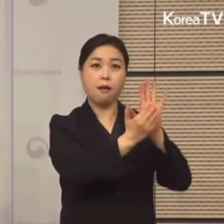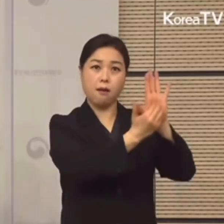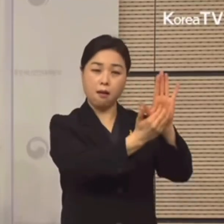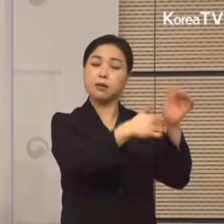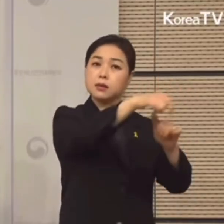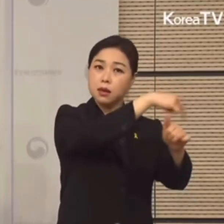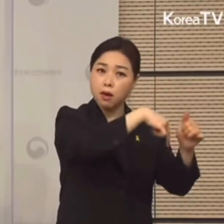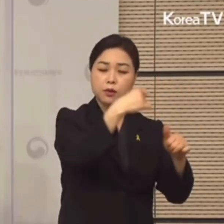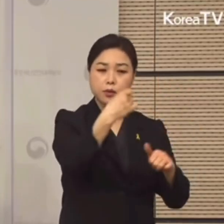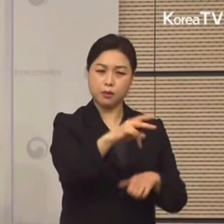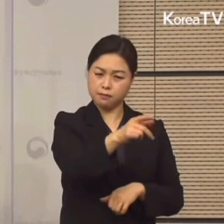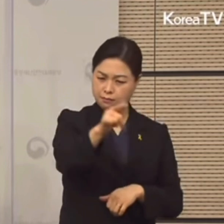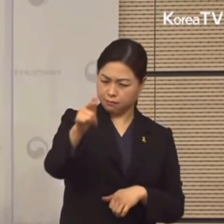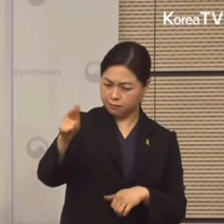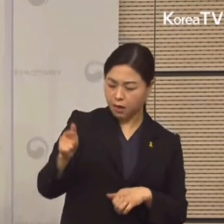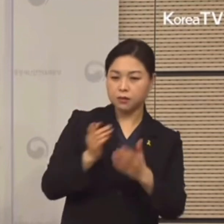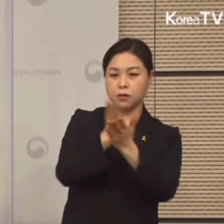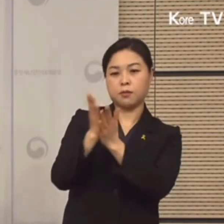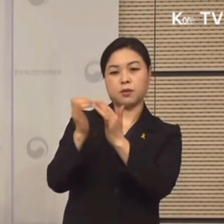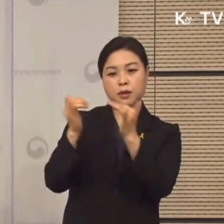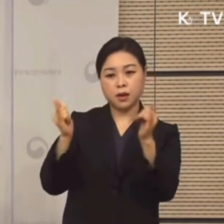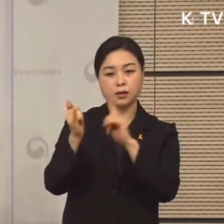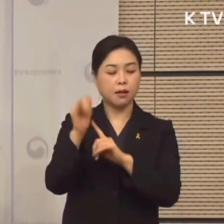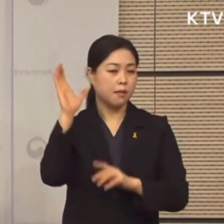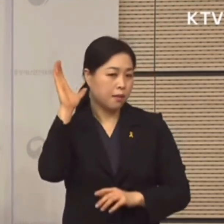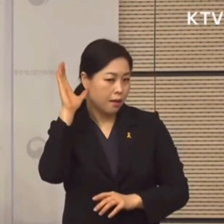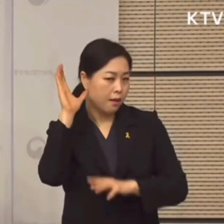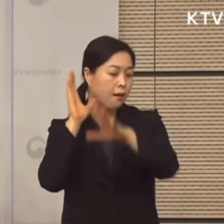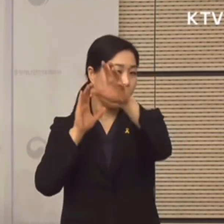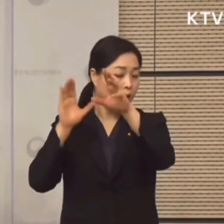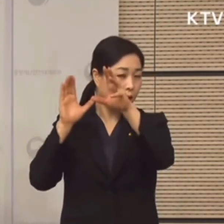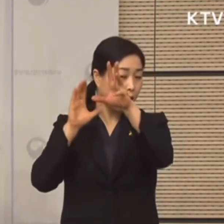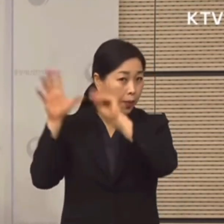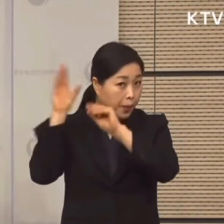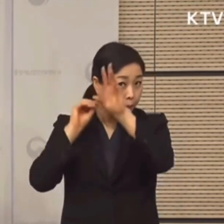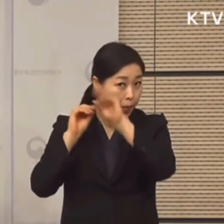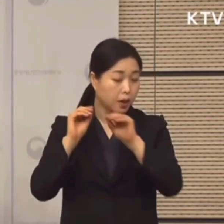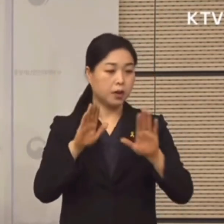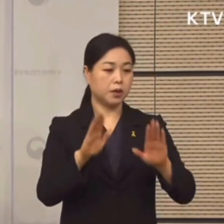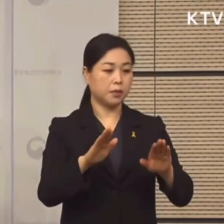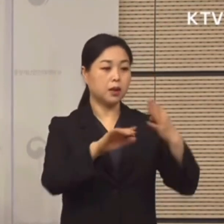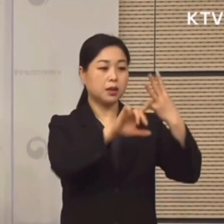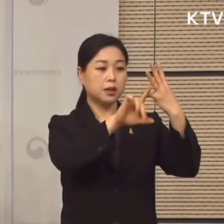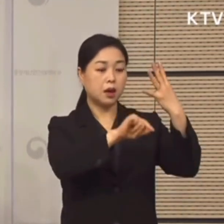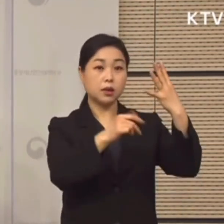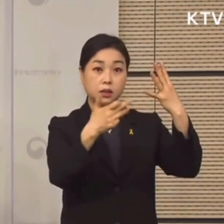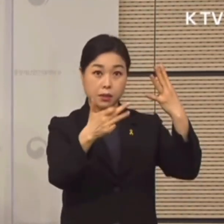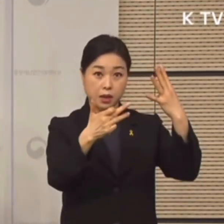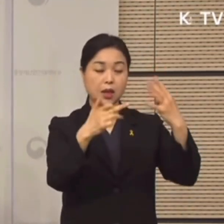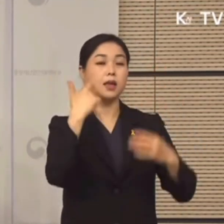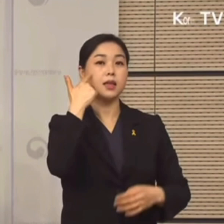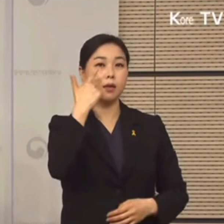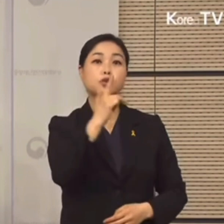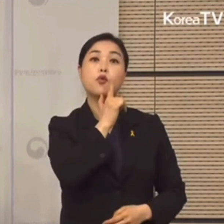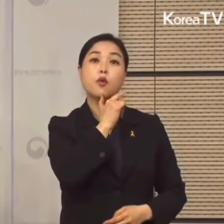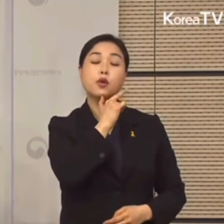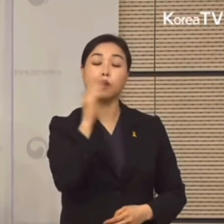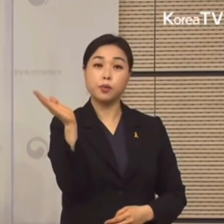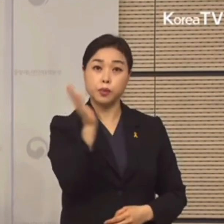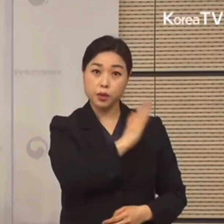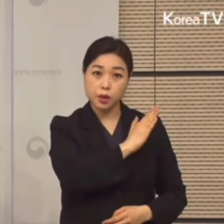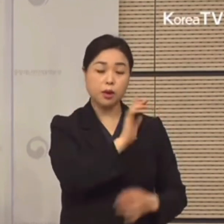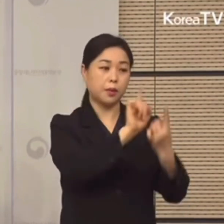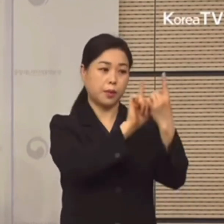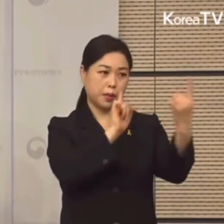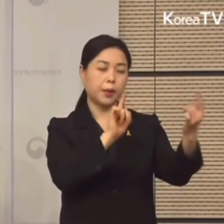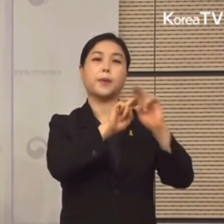각계 각층의 의견을 종합하여 오늘 중대본에서는 4월 18일 다음 주 월요일부터 사회적